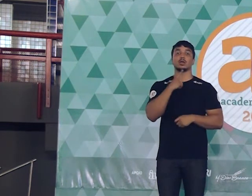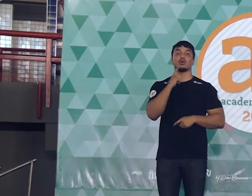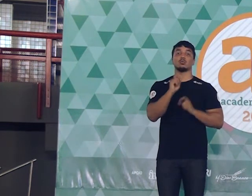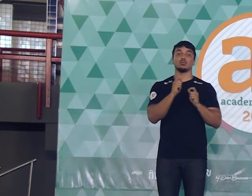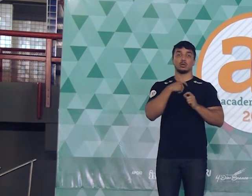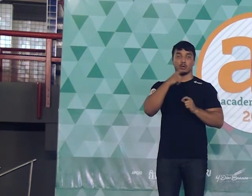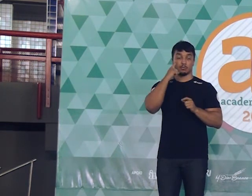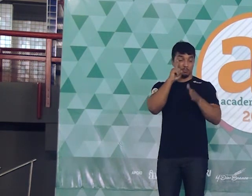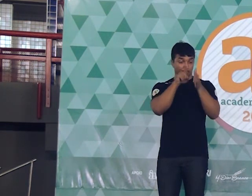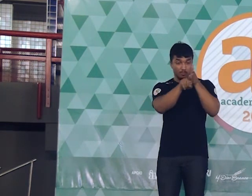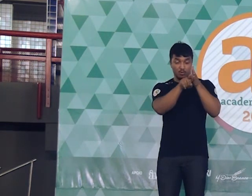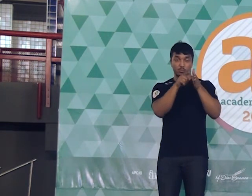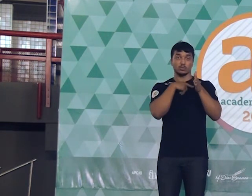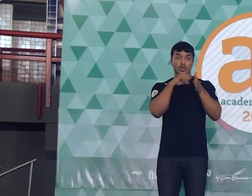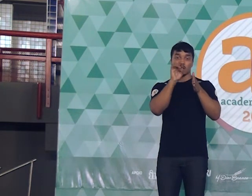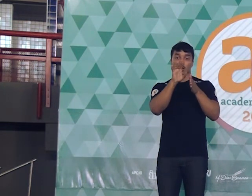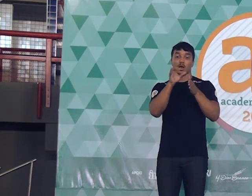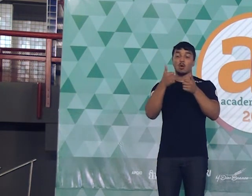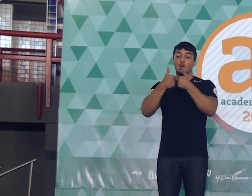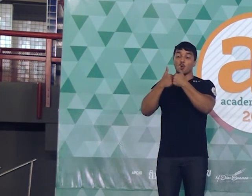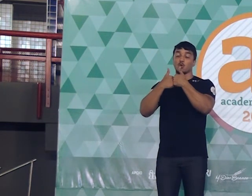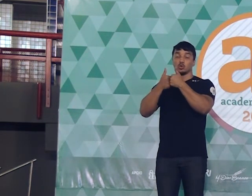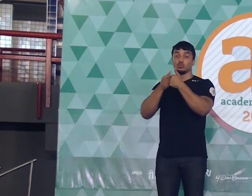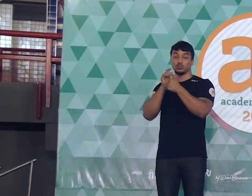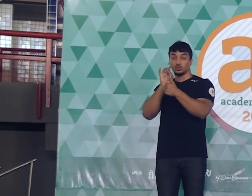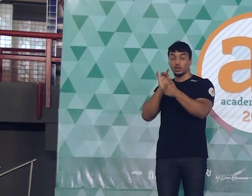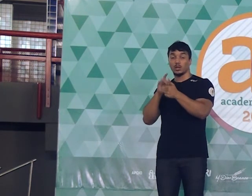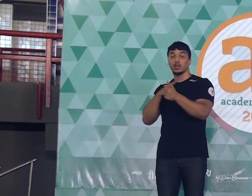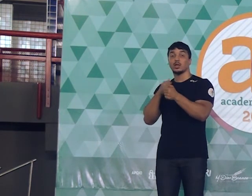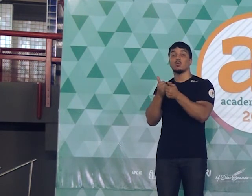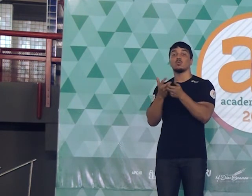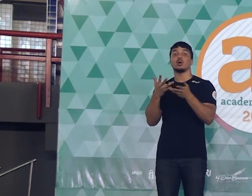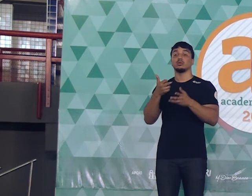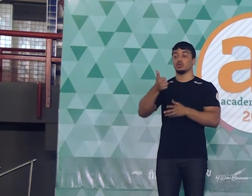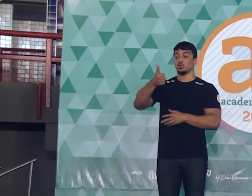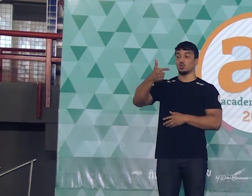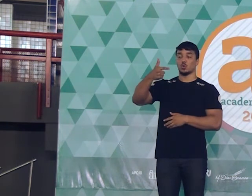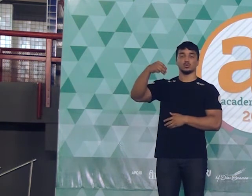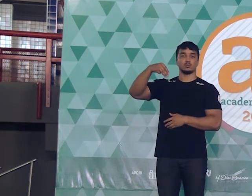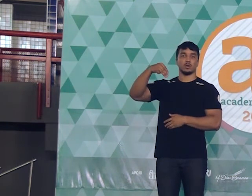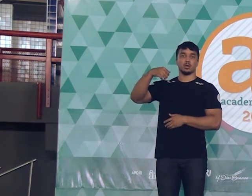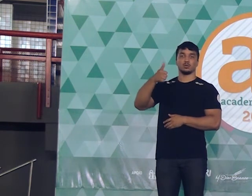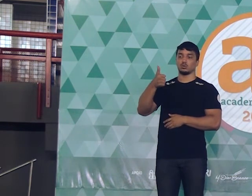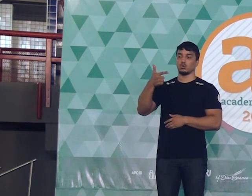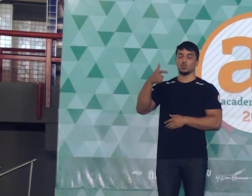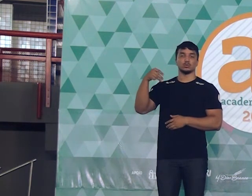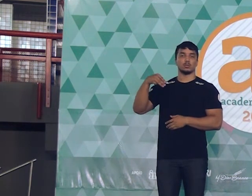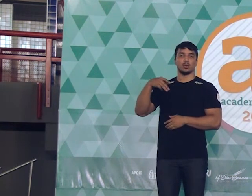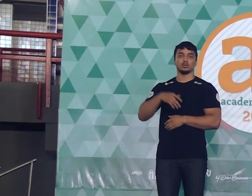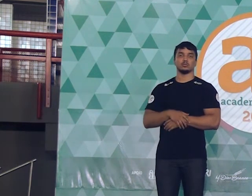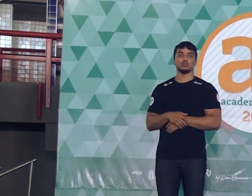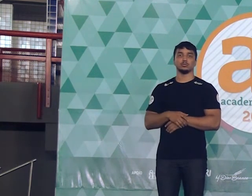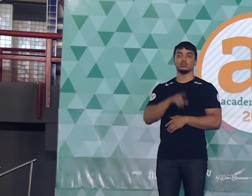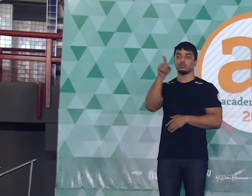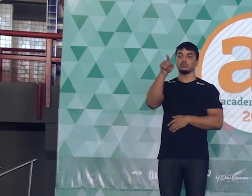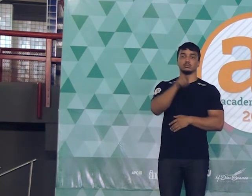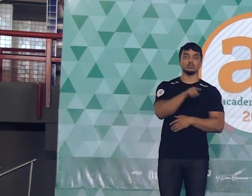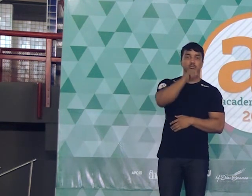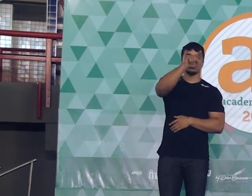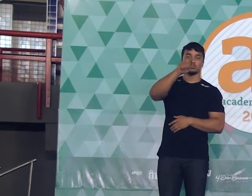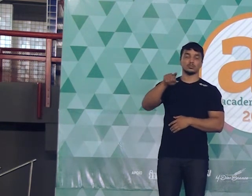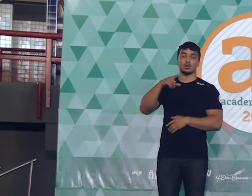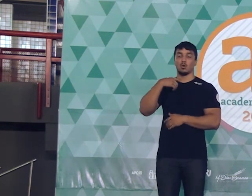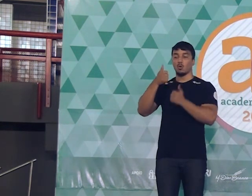questão diz para a gente que cada ônibus ocupa 12 metros. Então, vamos fazer uma regra de 3.